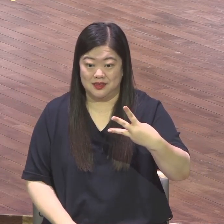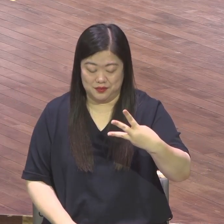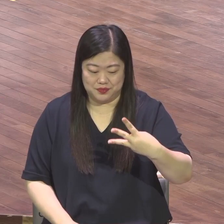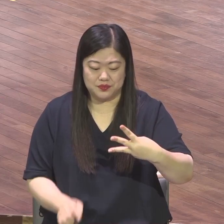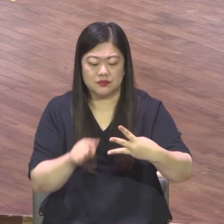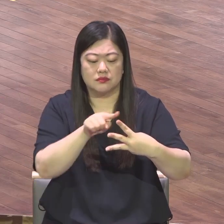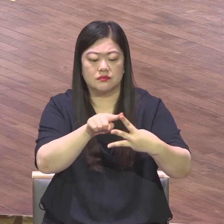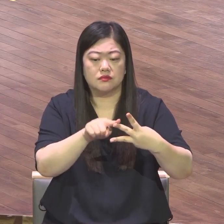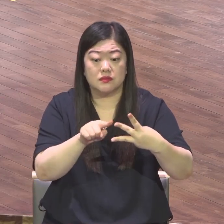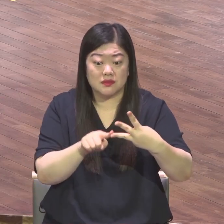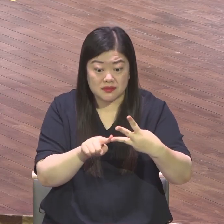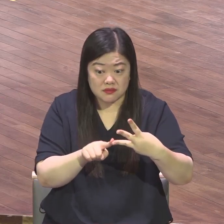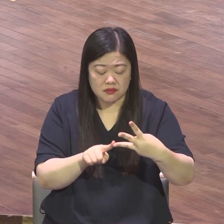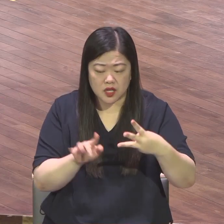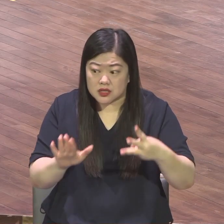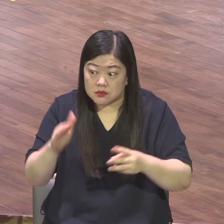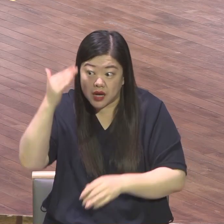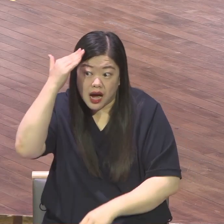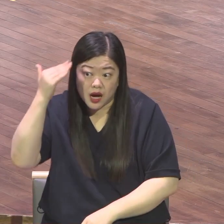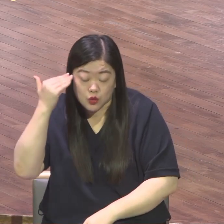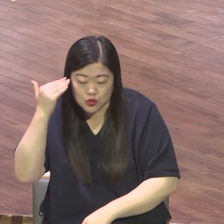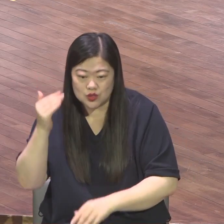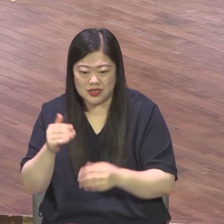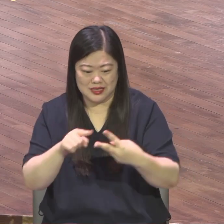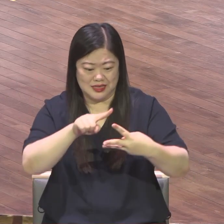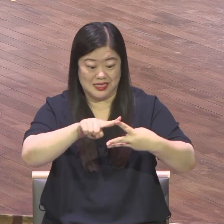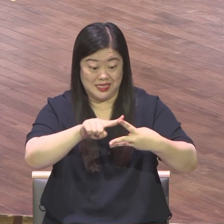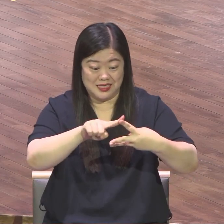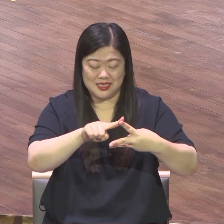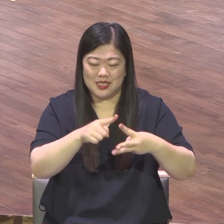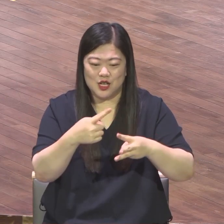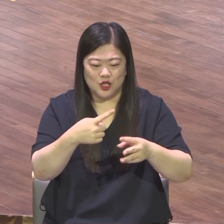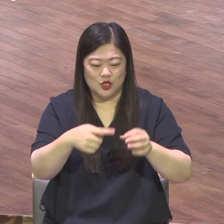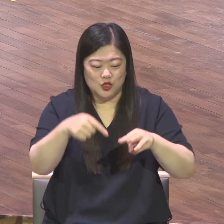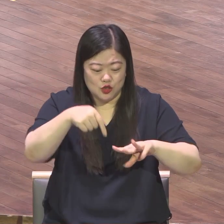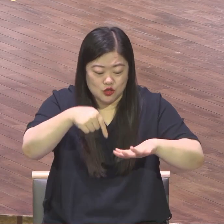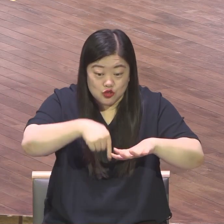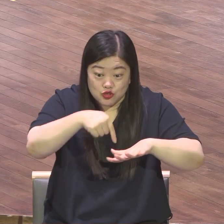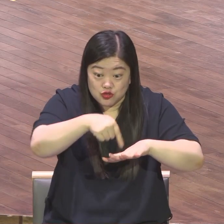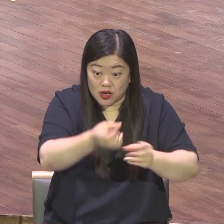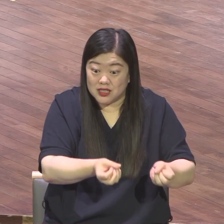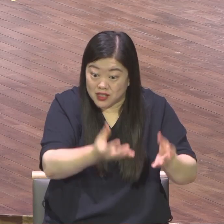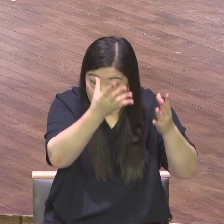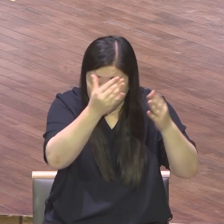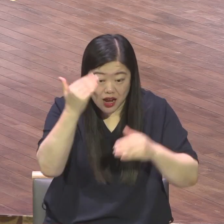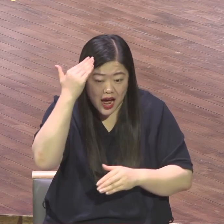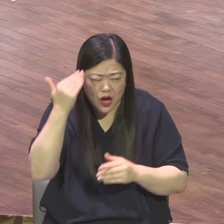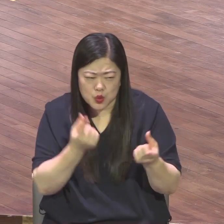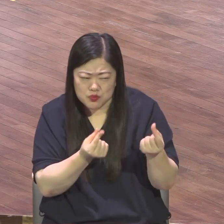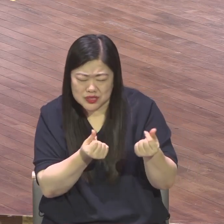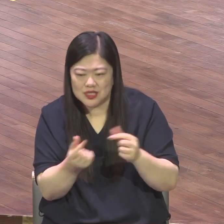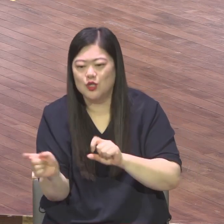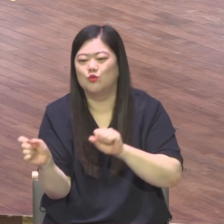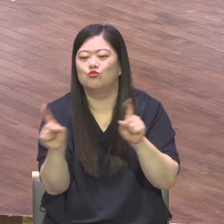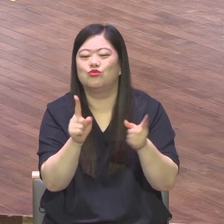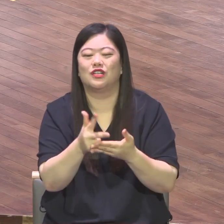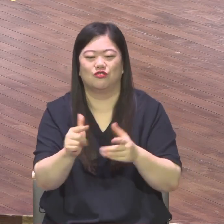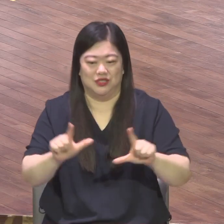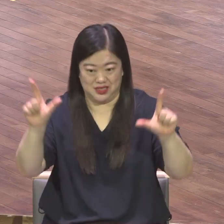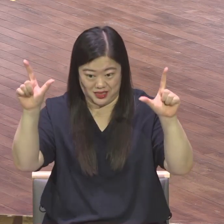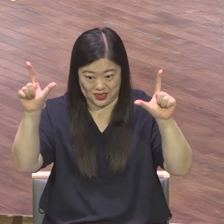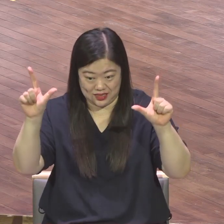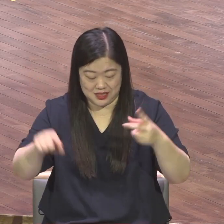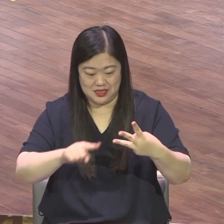하나님께서 우리 한국 교회가 지킨 이 부활주일, 이 부활주일, 맥추주일, 이 추수감사주일, 이게 세